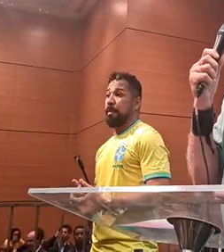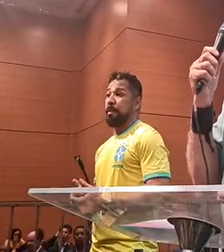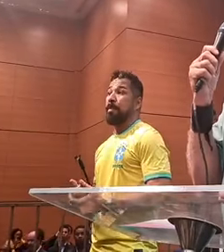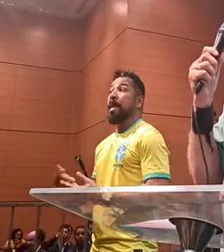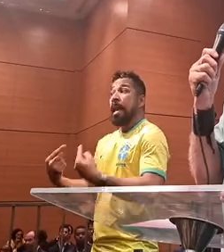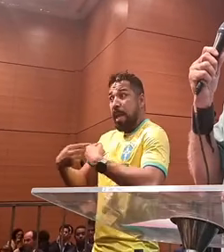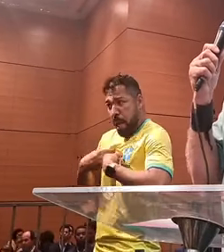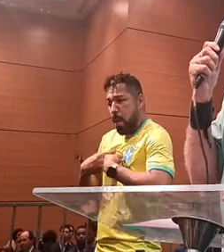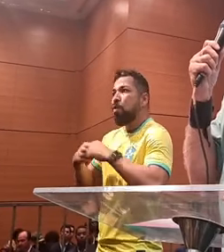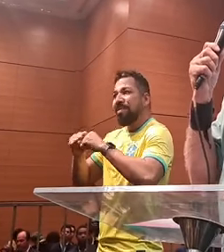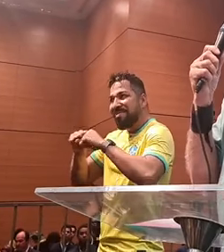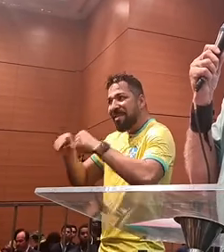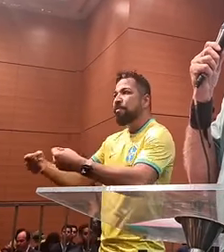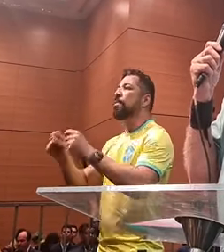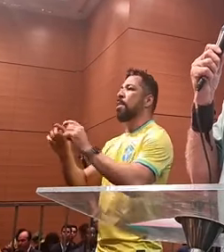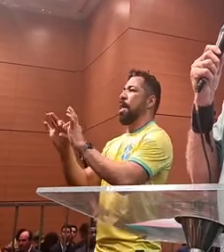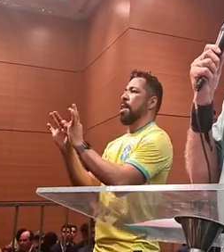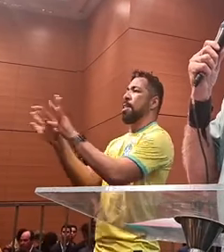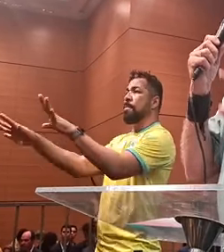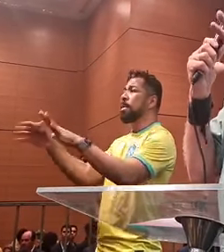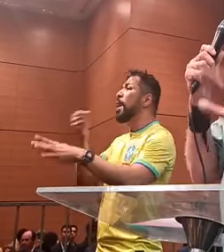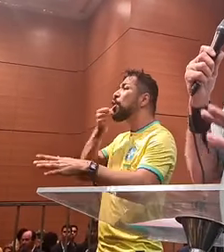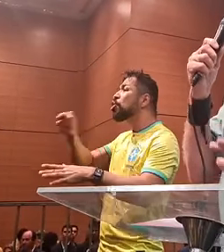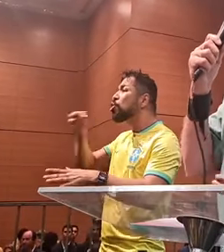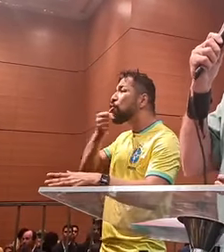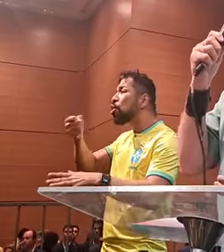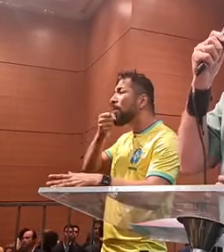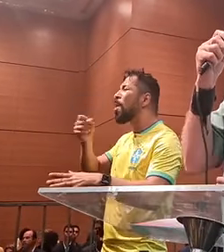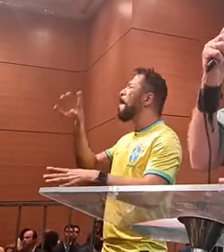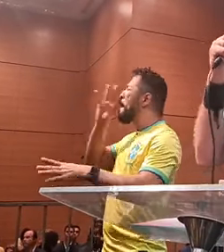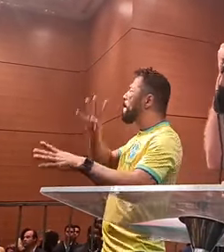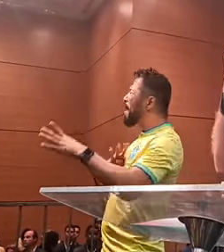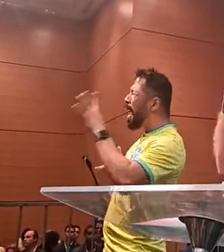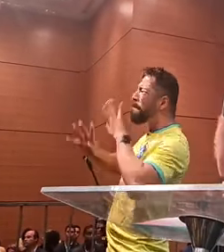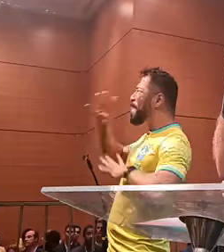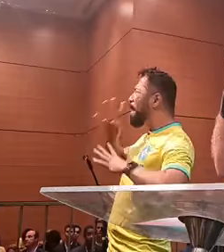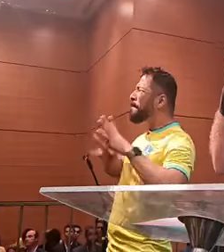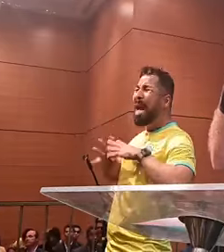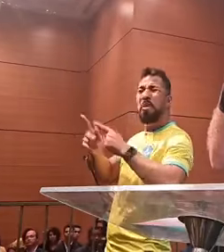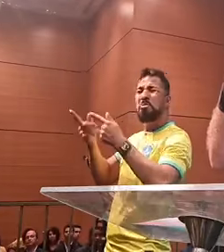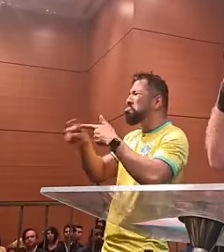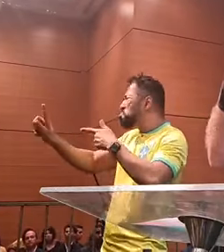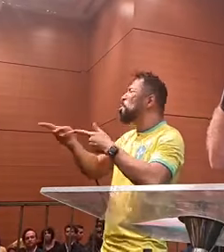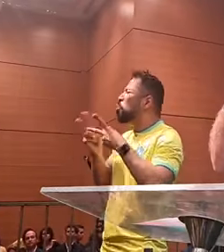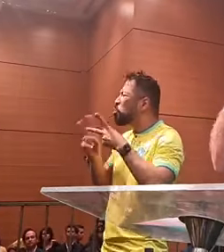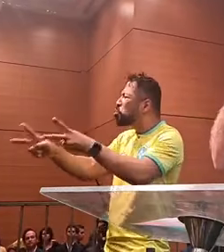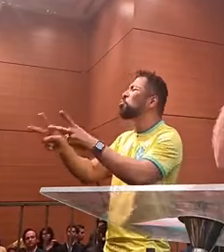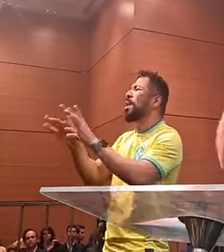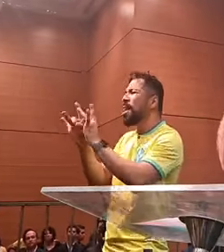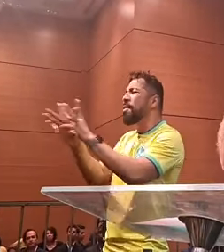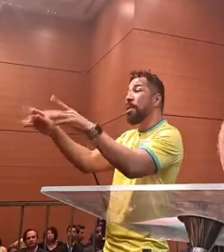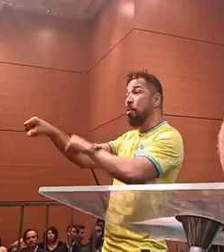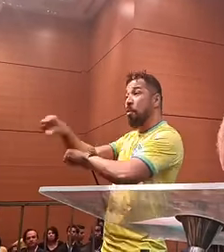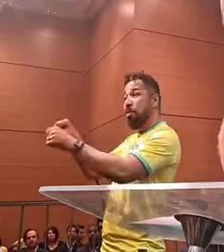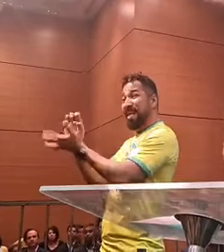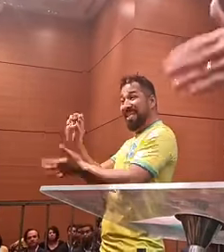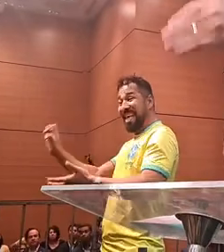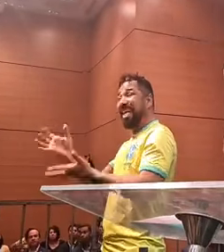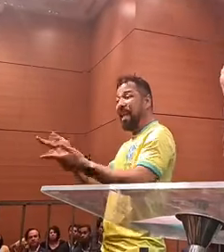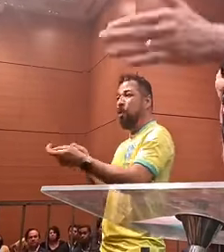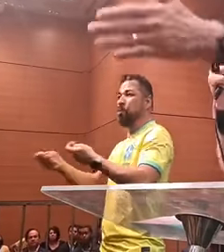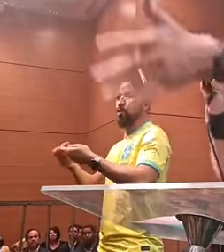governo. Eu defendo a liberdade de imprensa, mesmo sendo atacado. O outro lado quer controlar